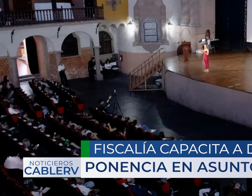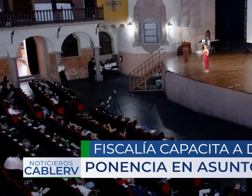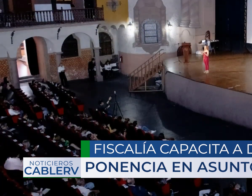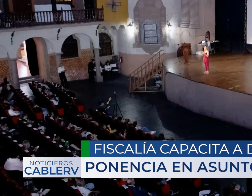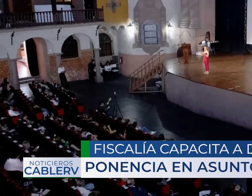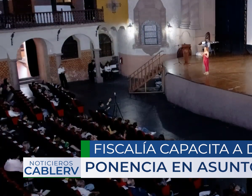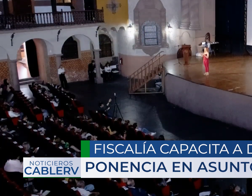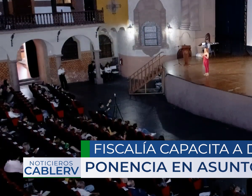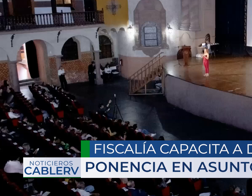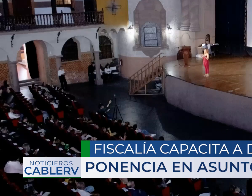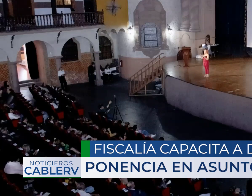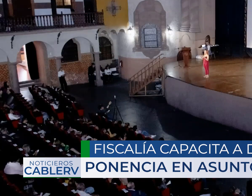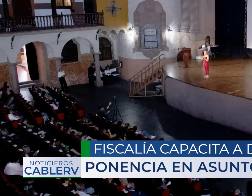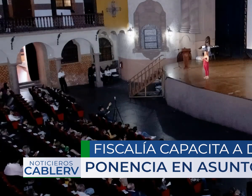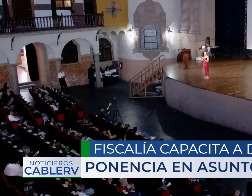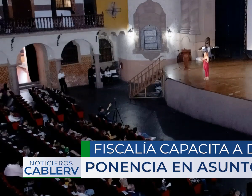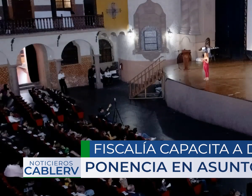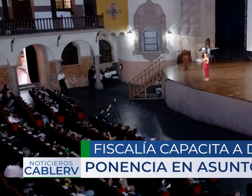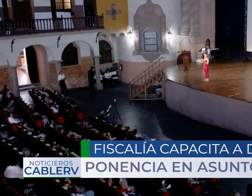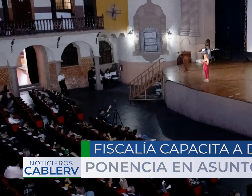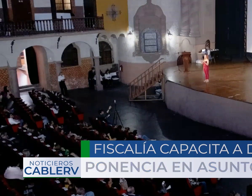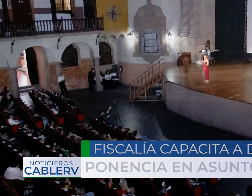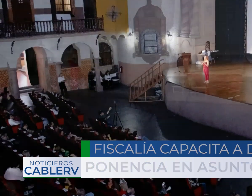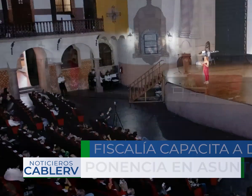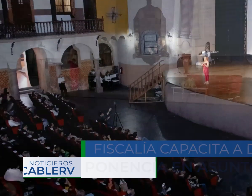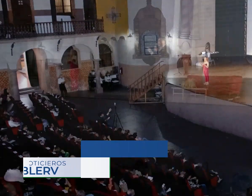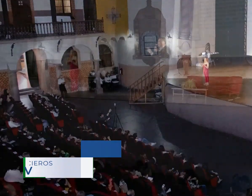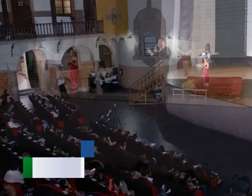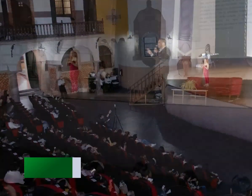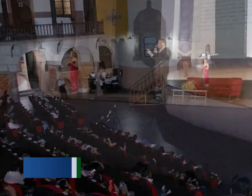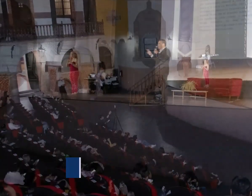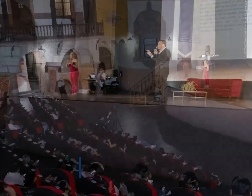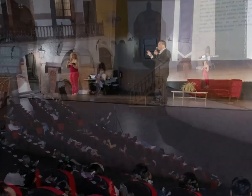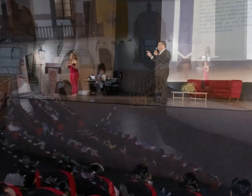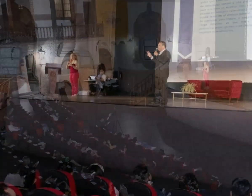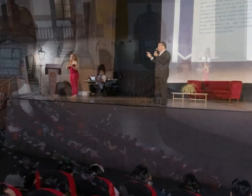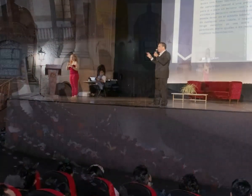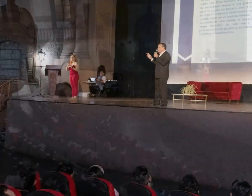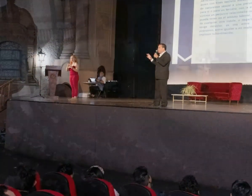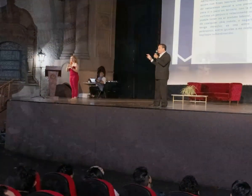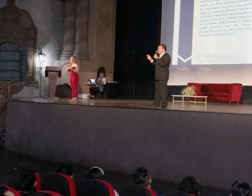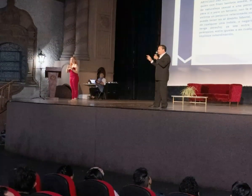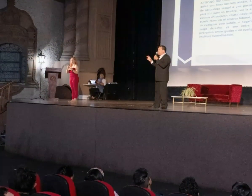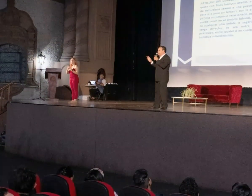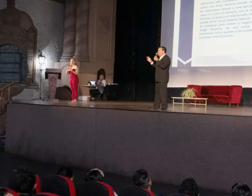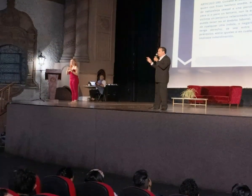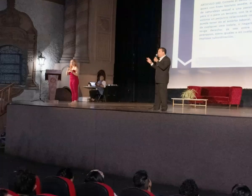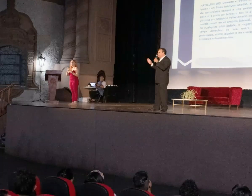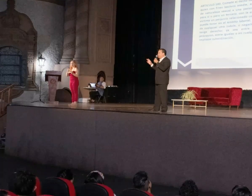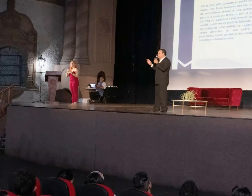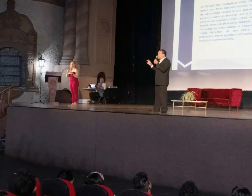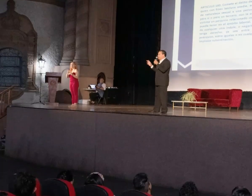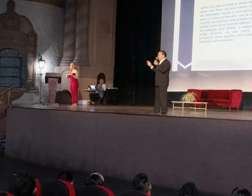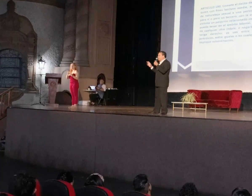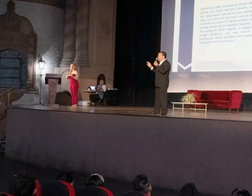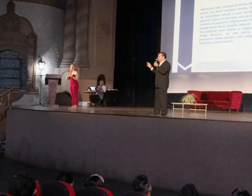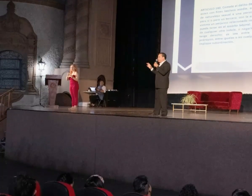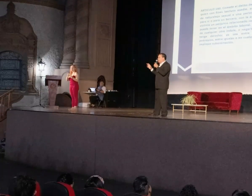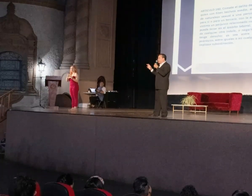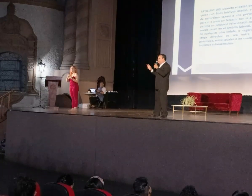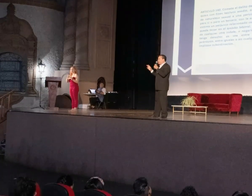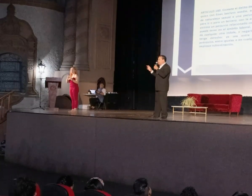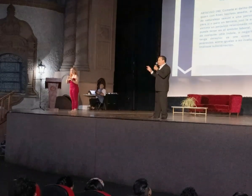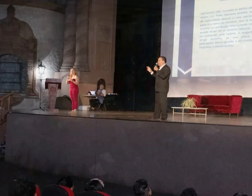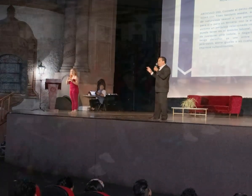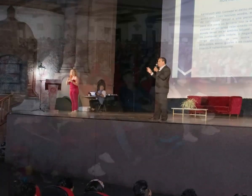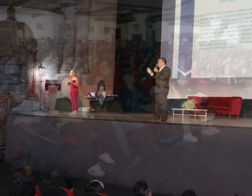ofreció una ponencia titulada tipología del delito sexual aportaciones para la prevención del abuso y violencia sexual infantil dirigida